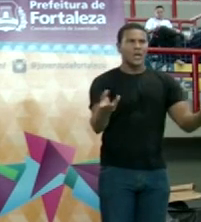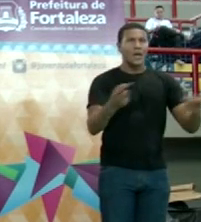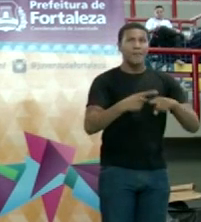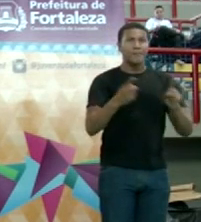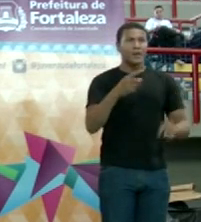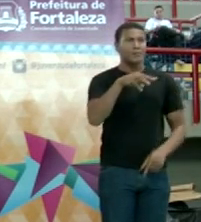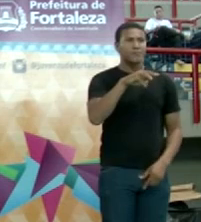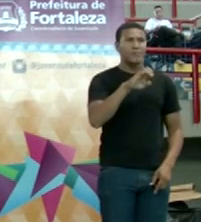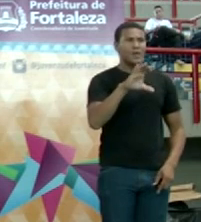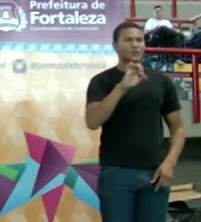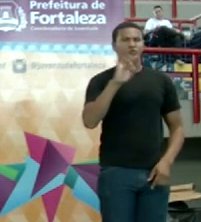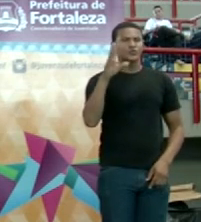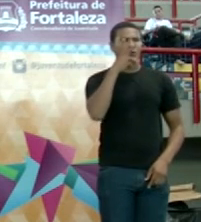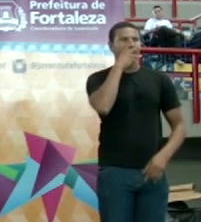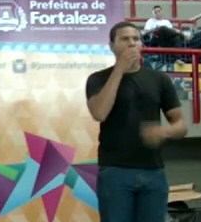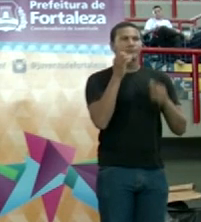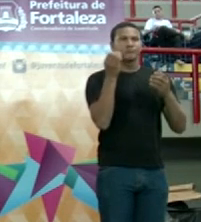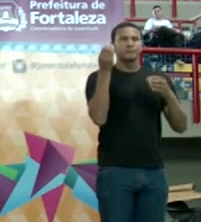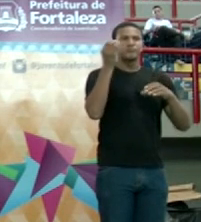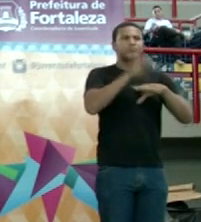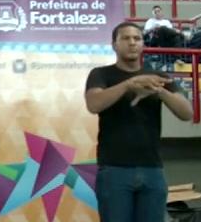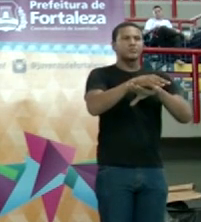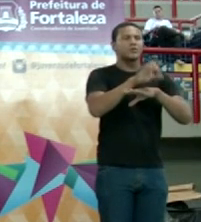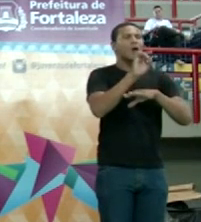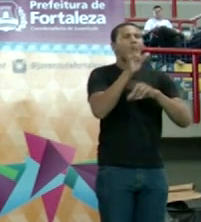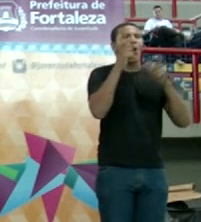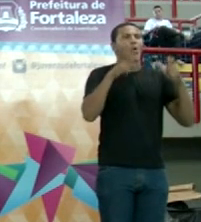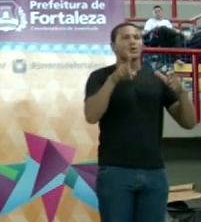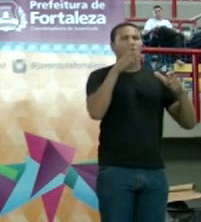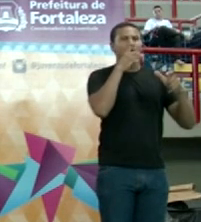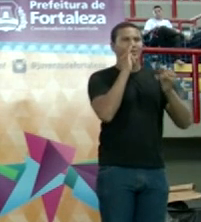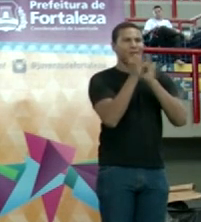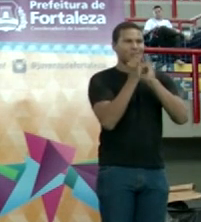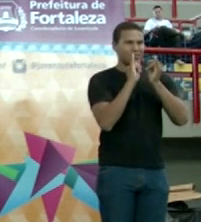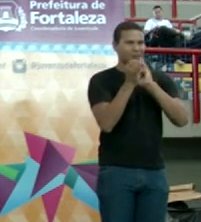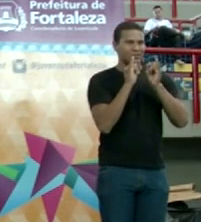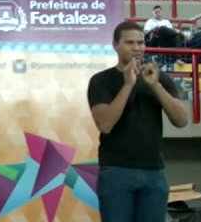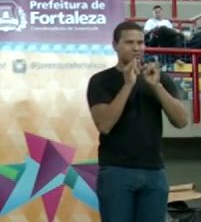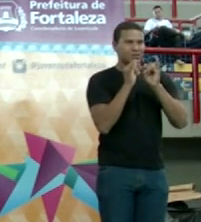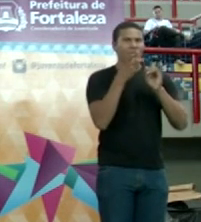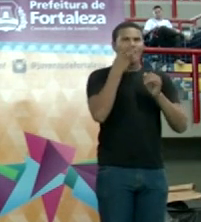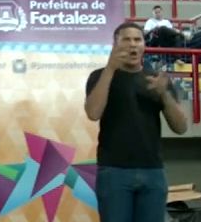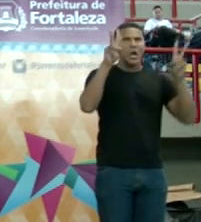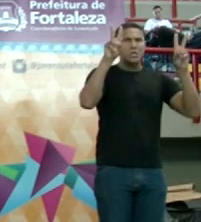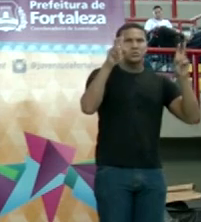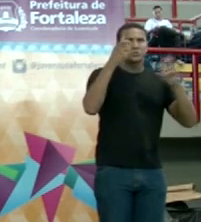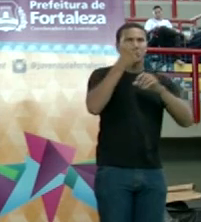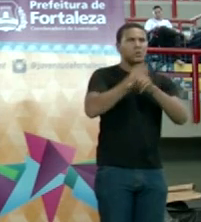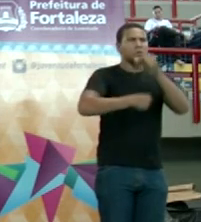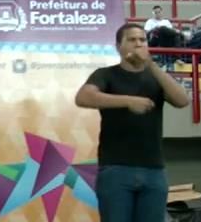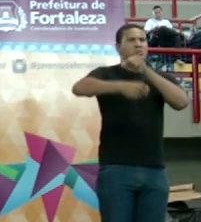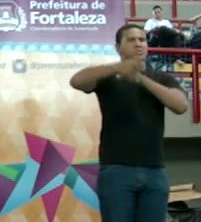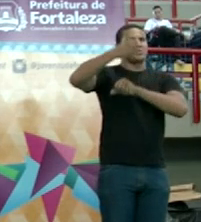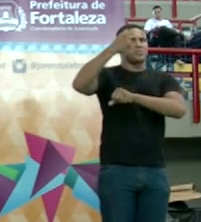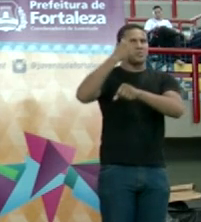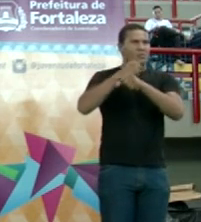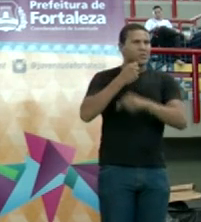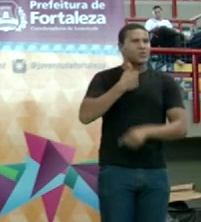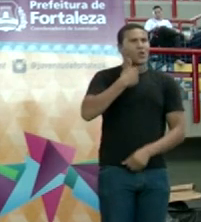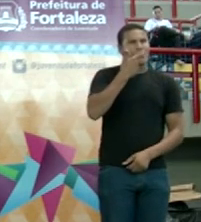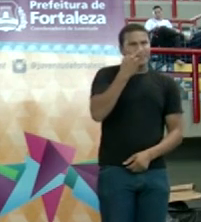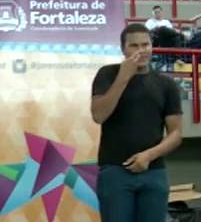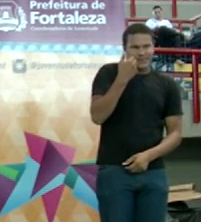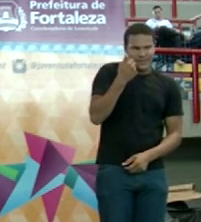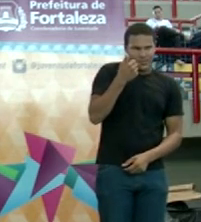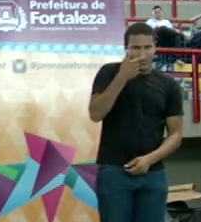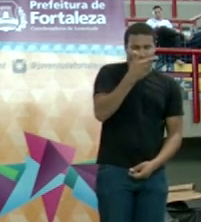só uma nota no site, dizendo que tudo que tinha sido cobrado na redação de 2013